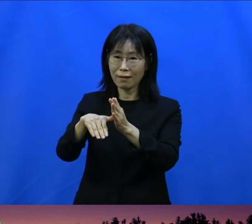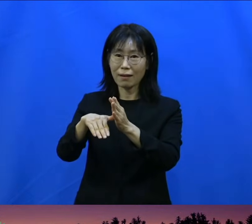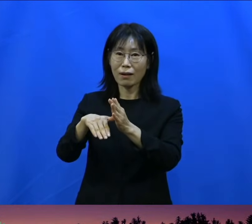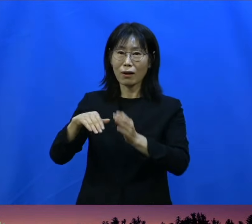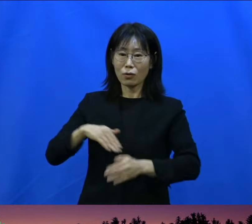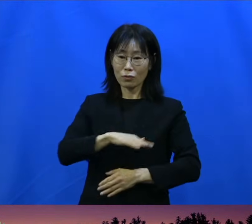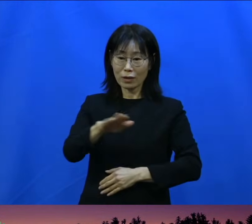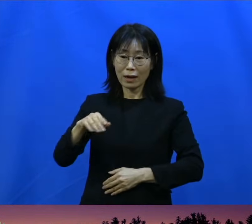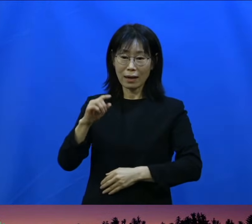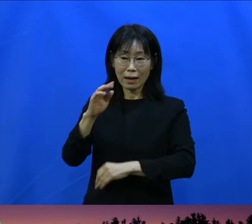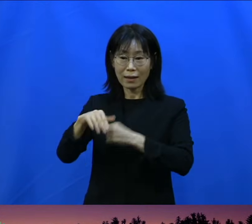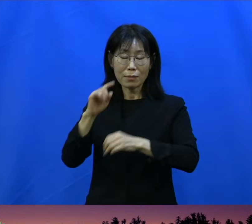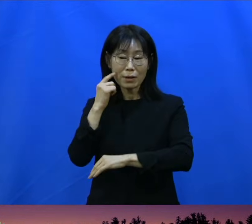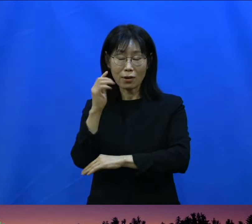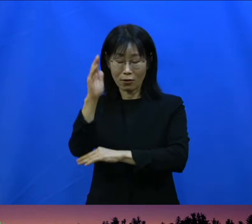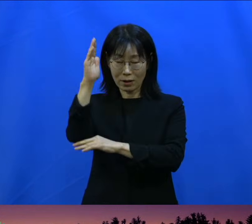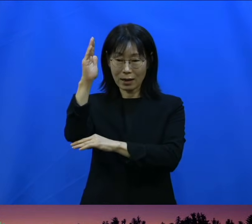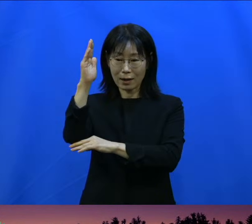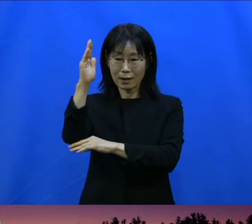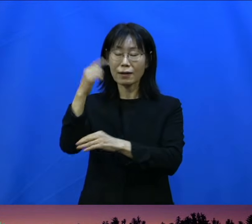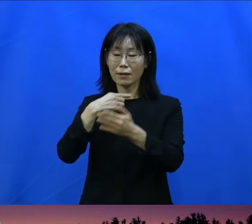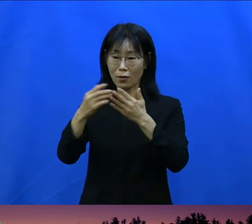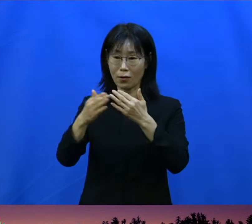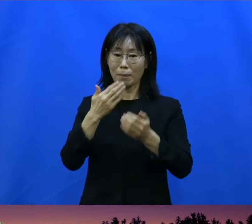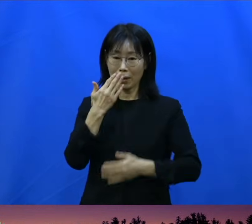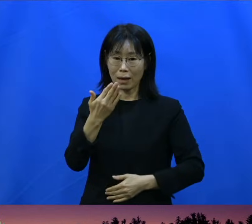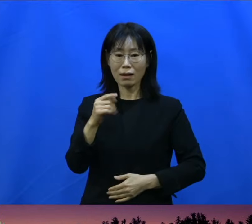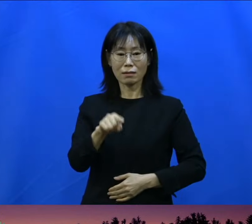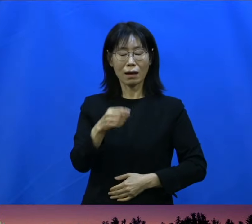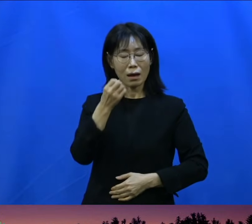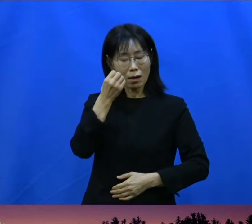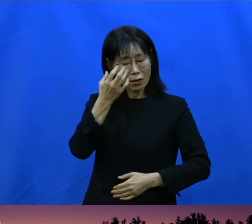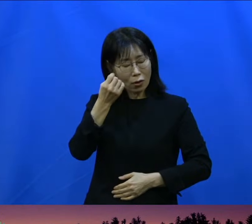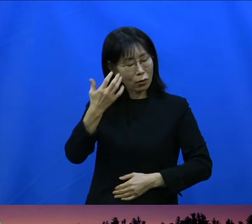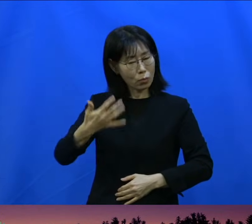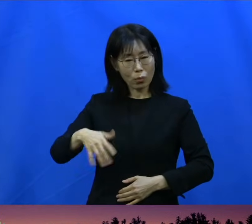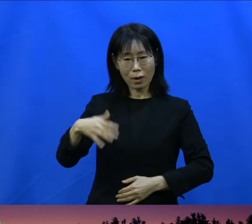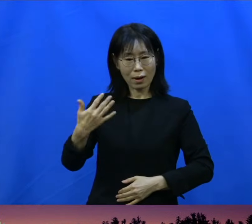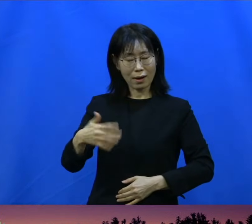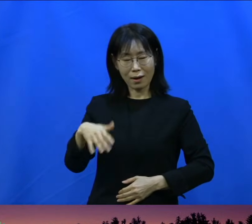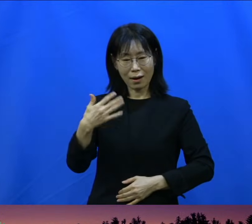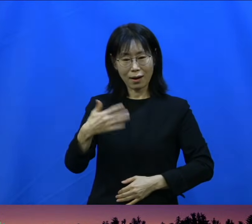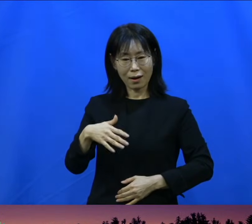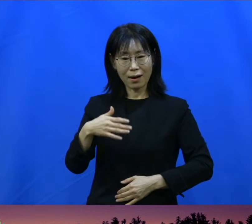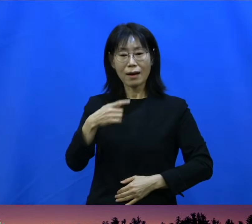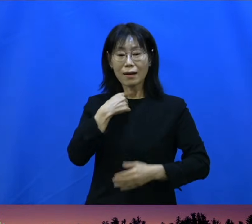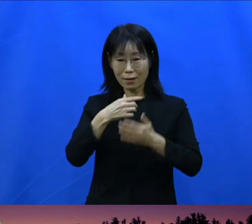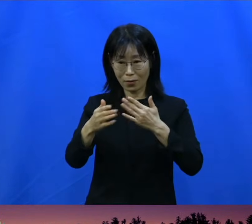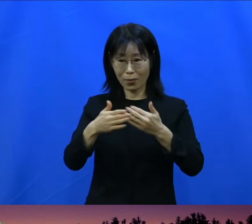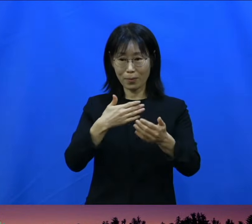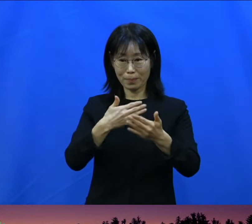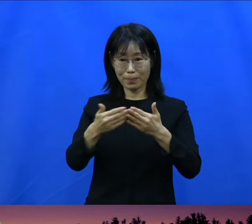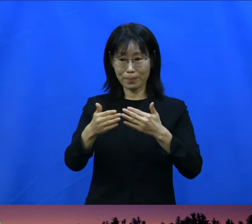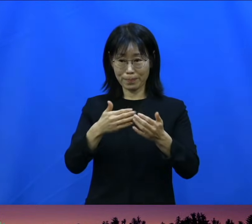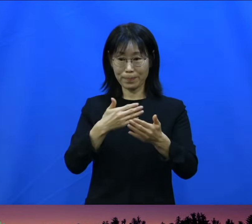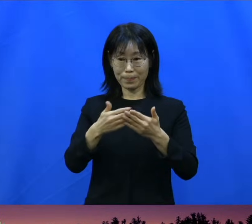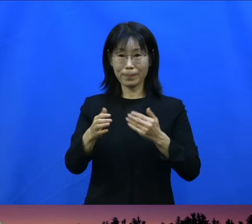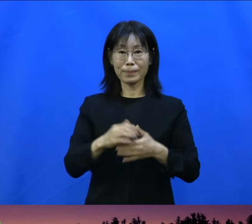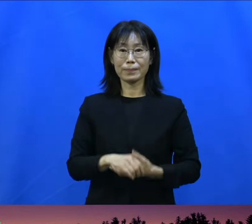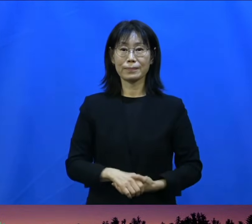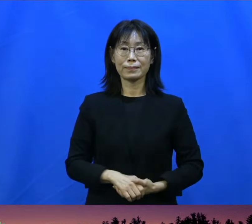우리는 신비적 체험이라고도 할 수 있어요. 그죠? 경이로운 순간. 이게